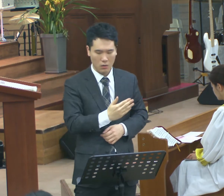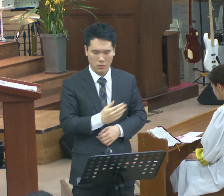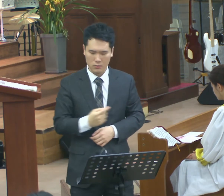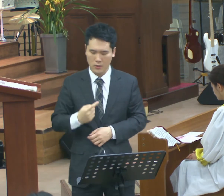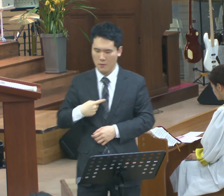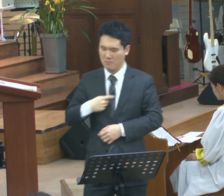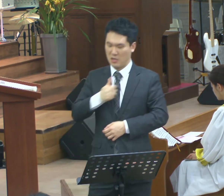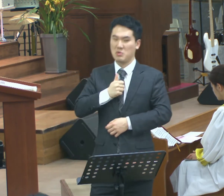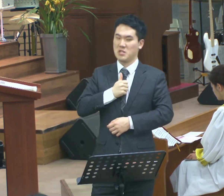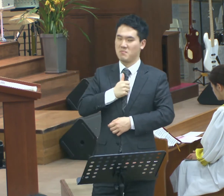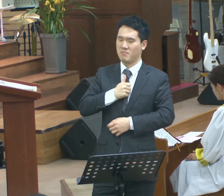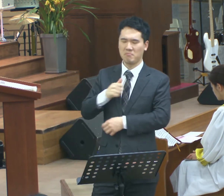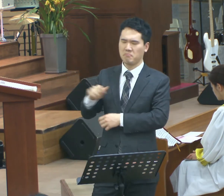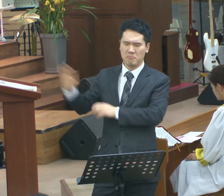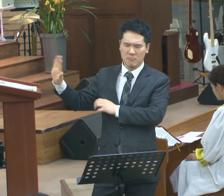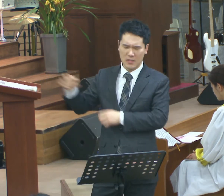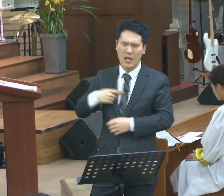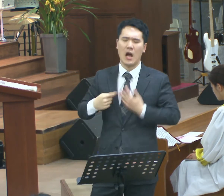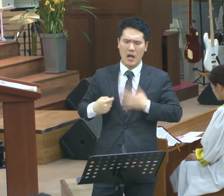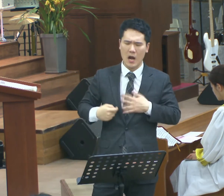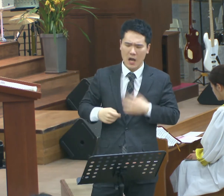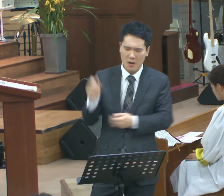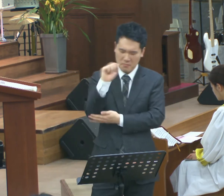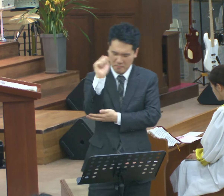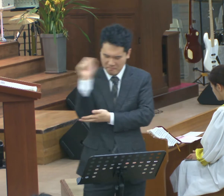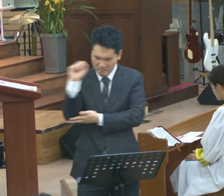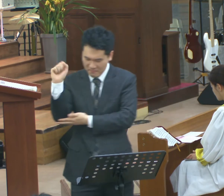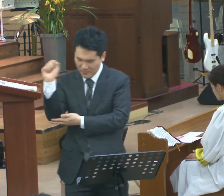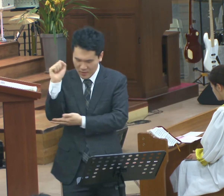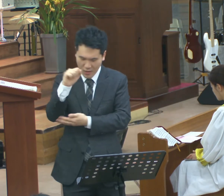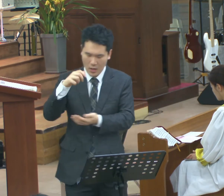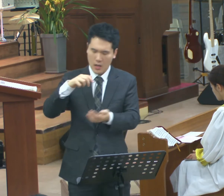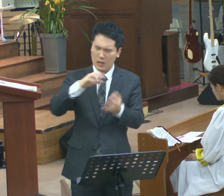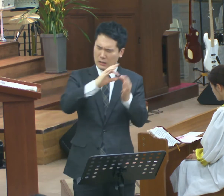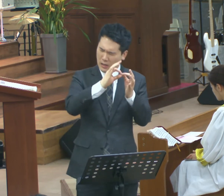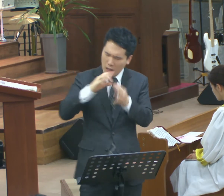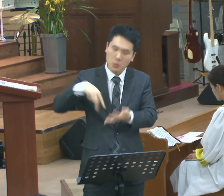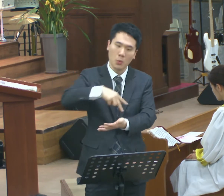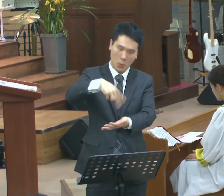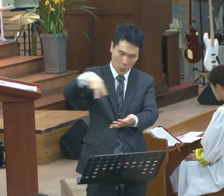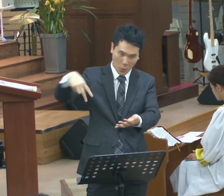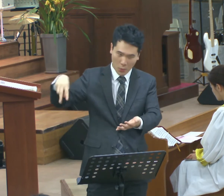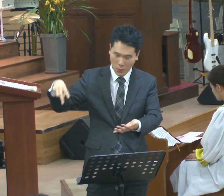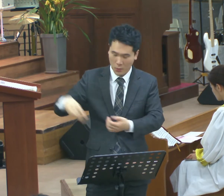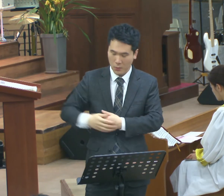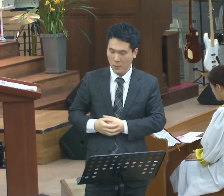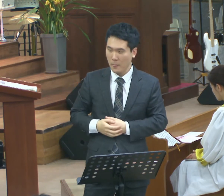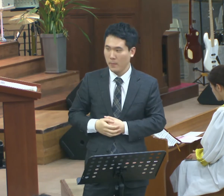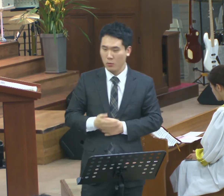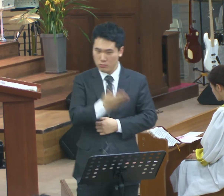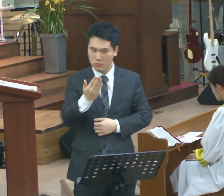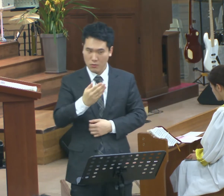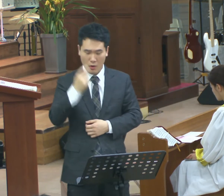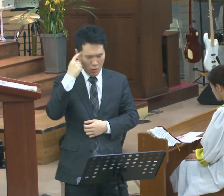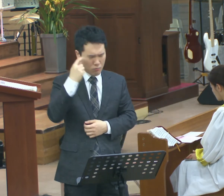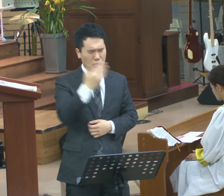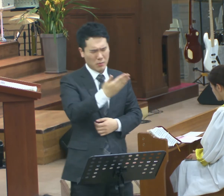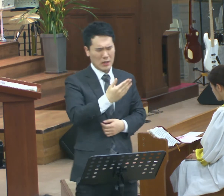찾았어요. 굉장히 힘든 거예요. 근데 물어보면 되는데 남자분들 운전할 때 쉽게 물어봐요, 안 물어봐요?